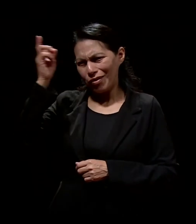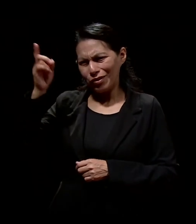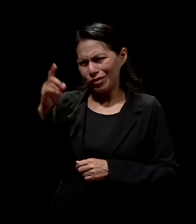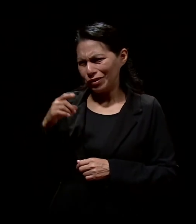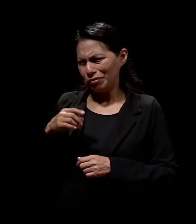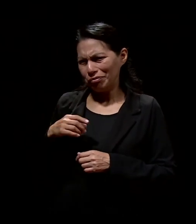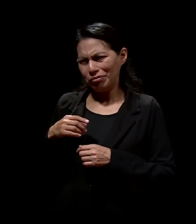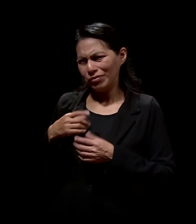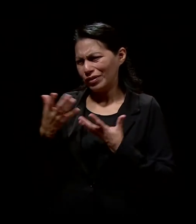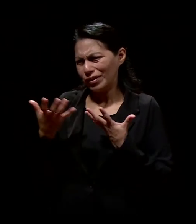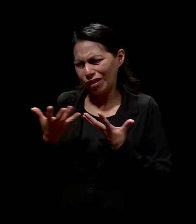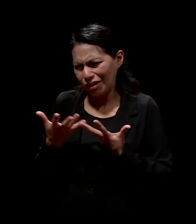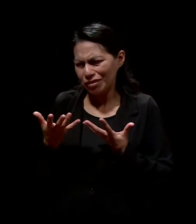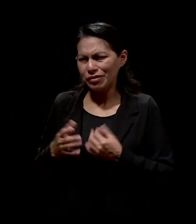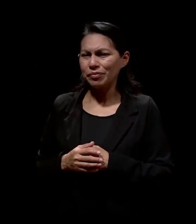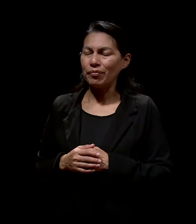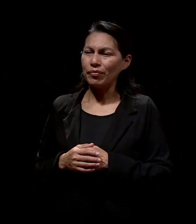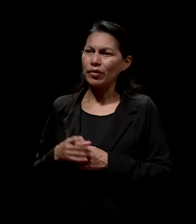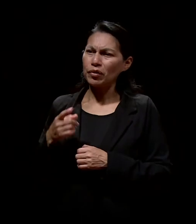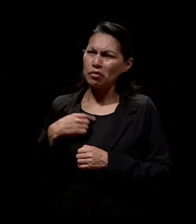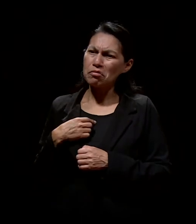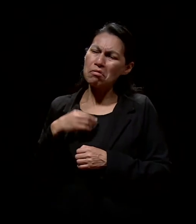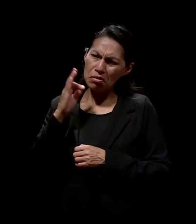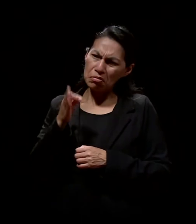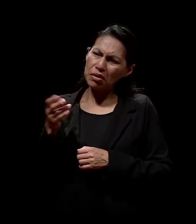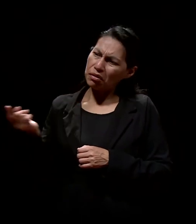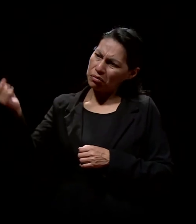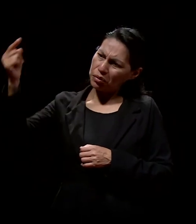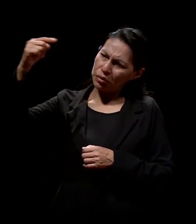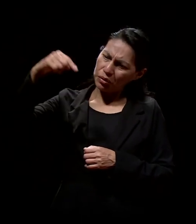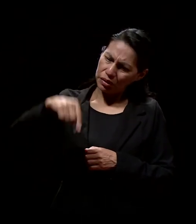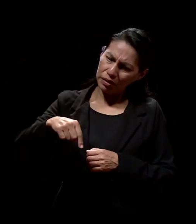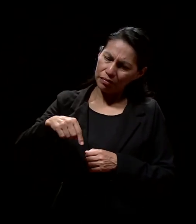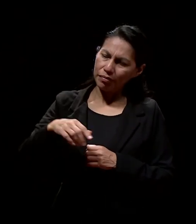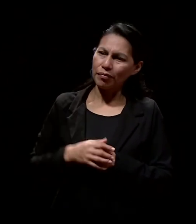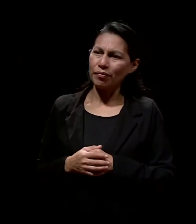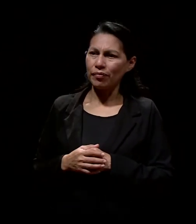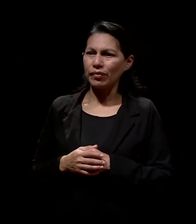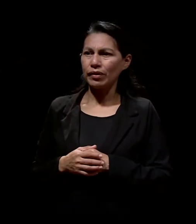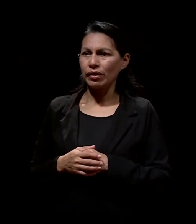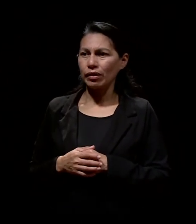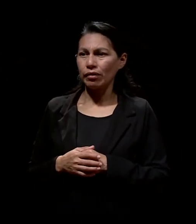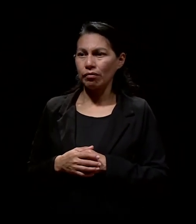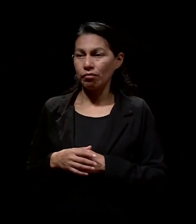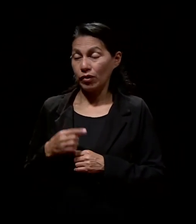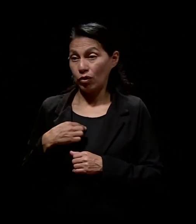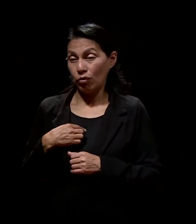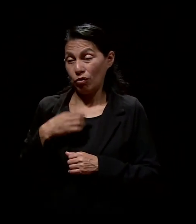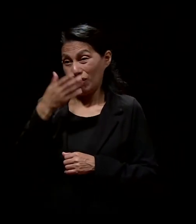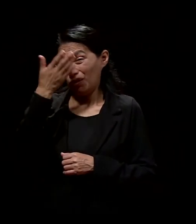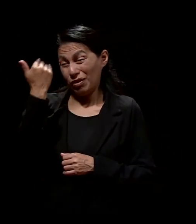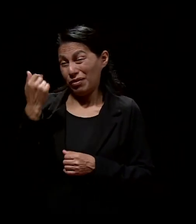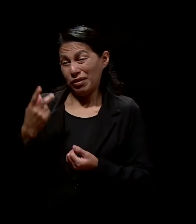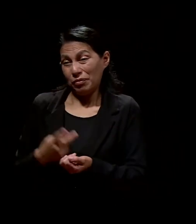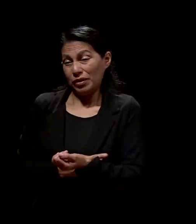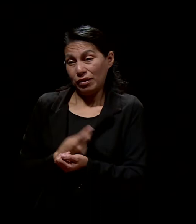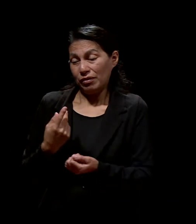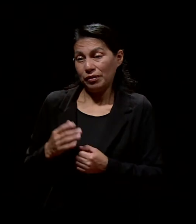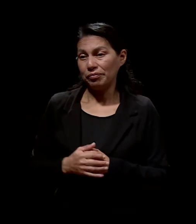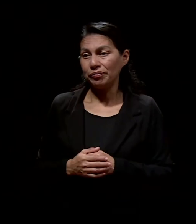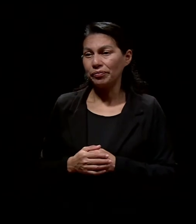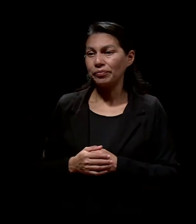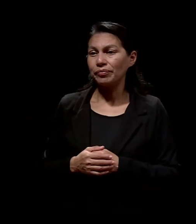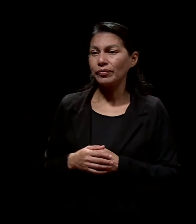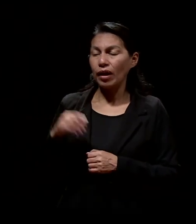Llego a Montemorelos y yo no me esperaba nada más. Dije, acepté venir, acepté el desafío, pero no me esperaba ni